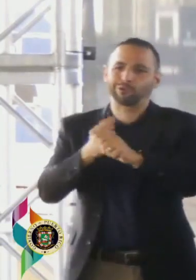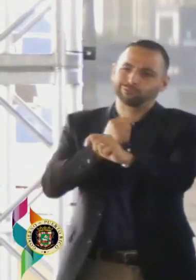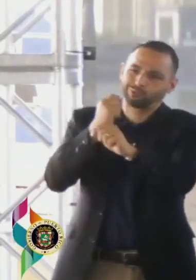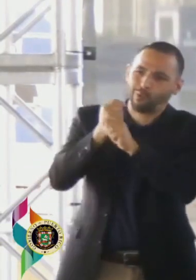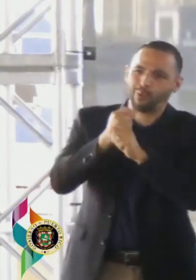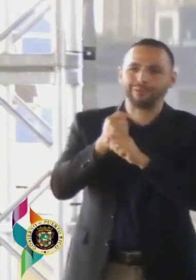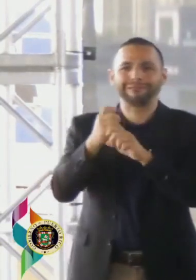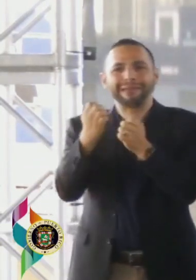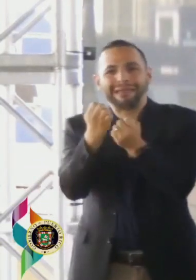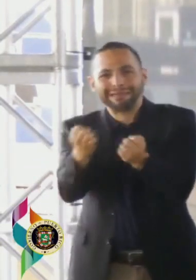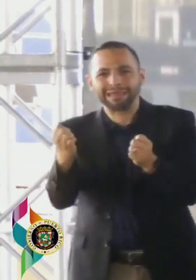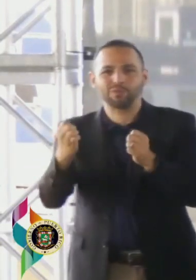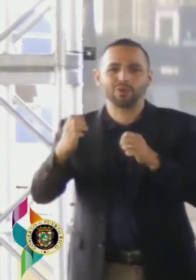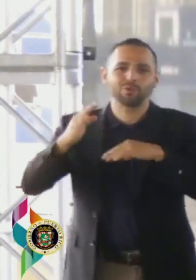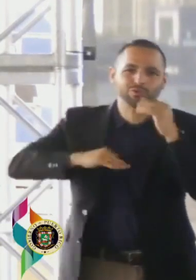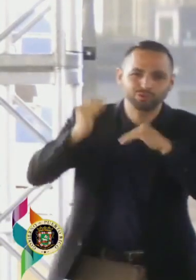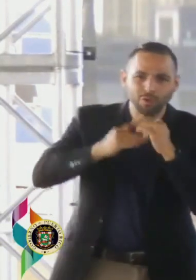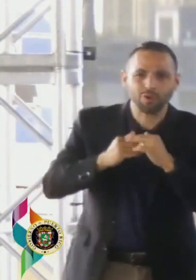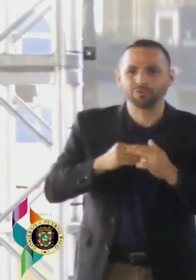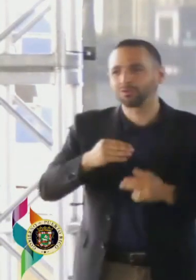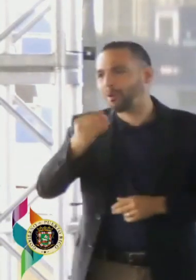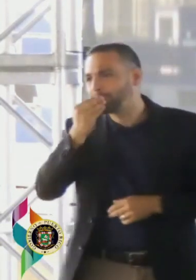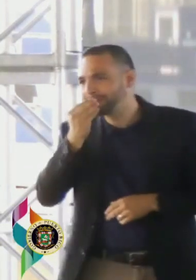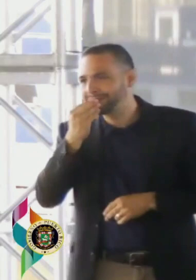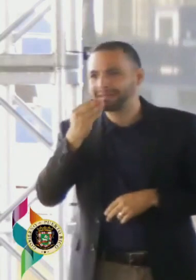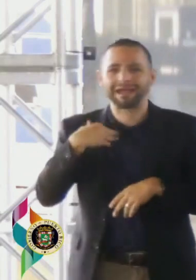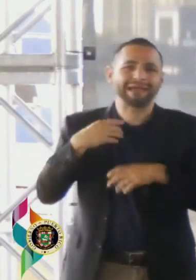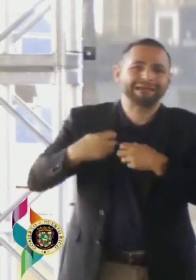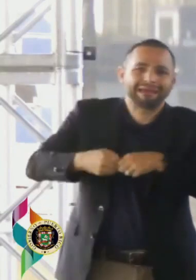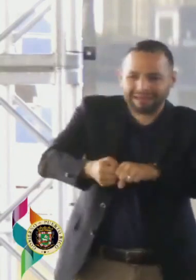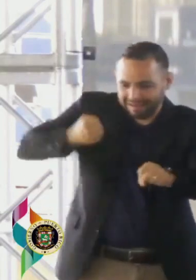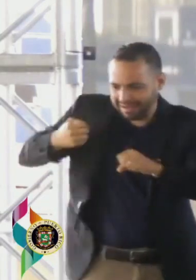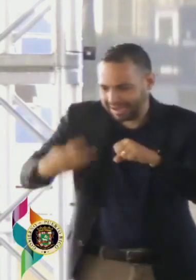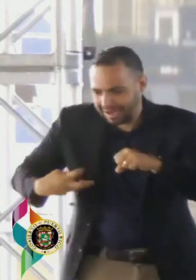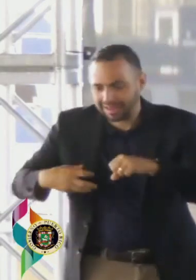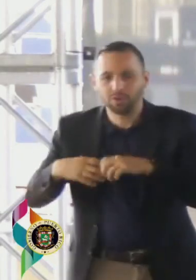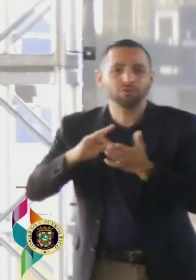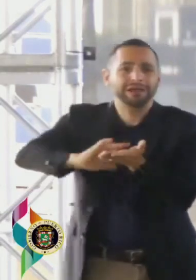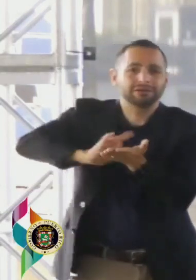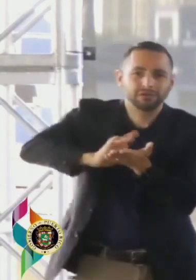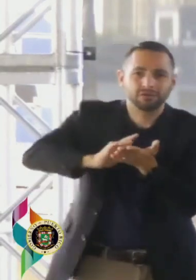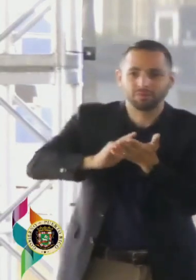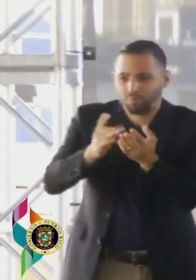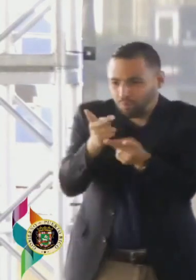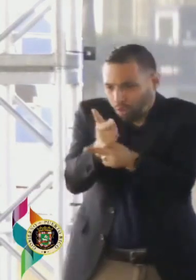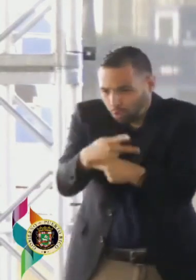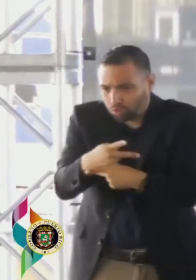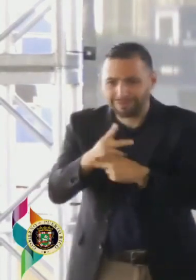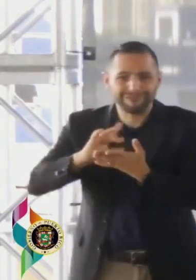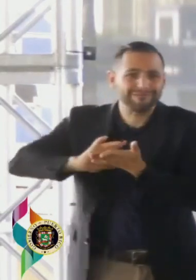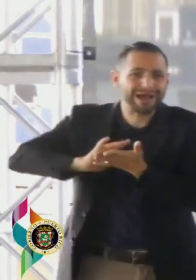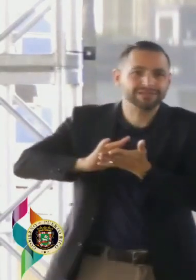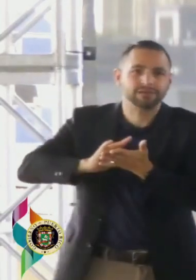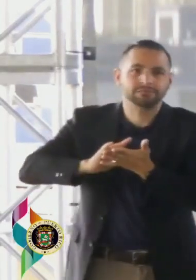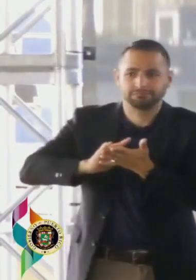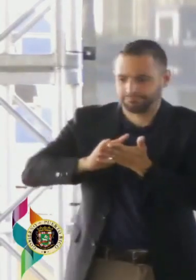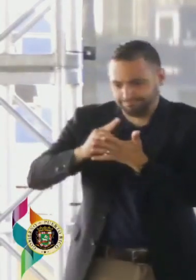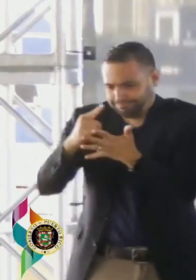construcción comida materiales de construcción generadores medicina productos farmacéuticos entre muchos nosotros